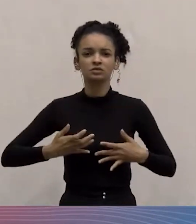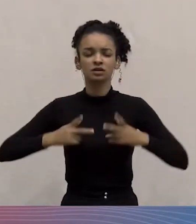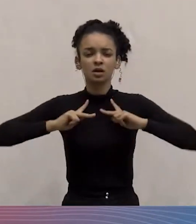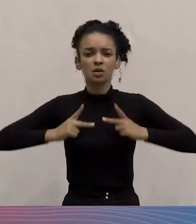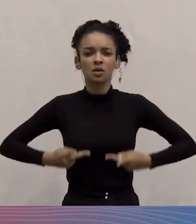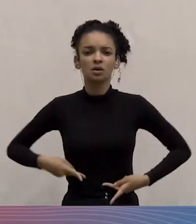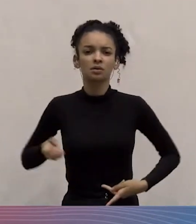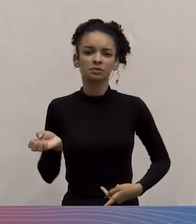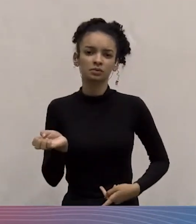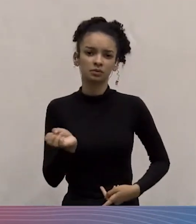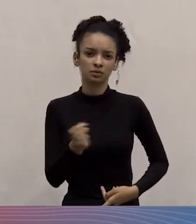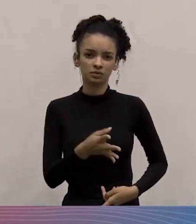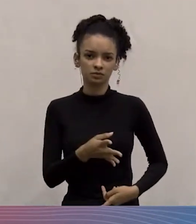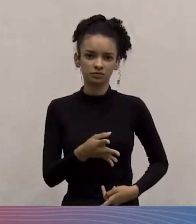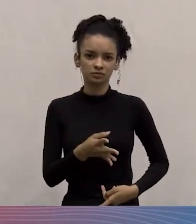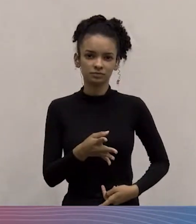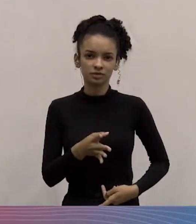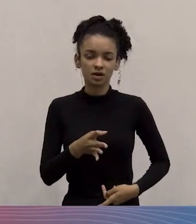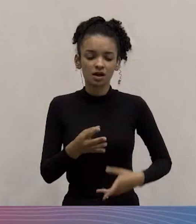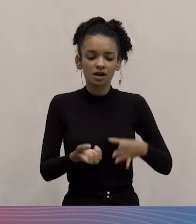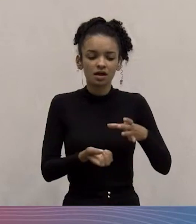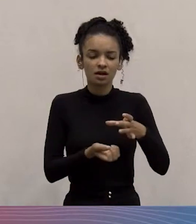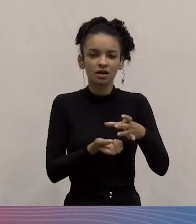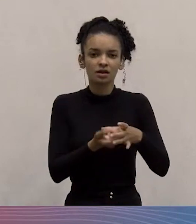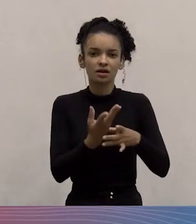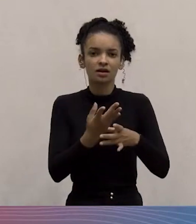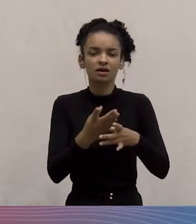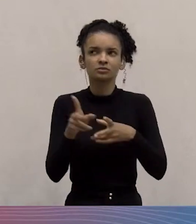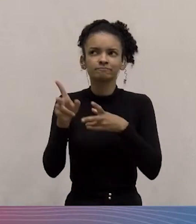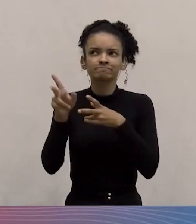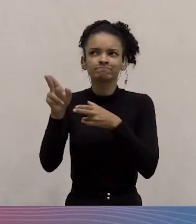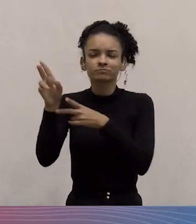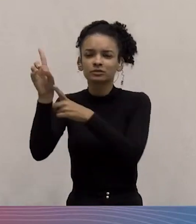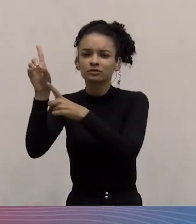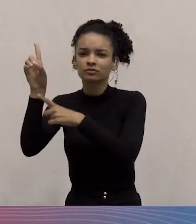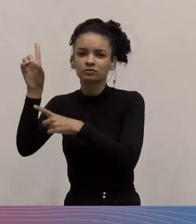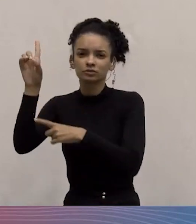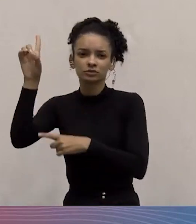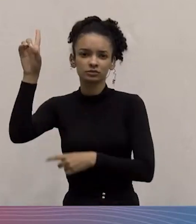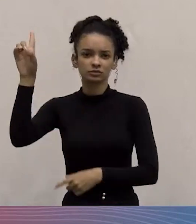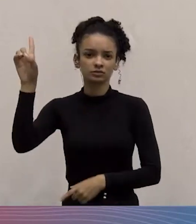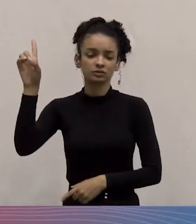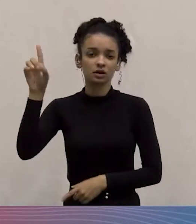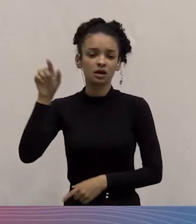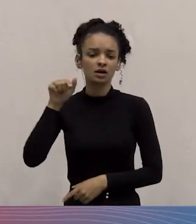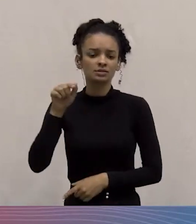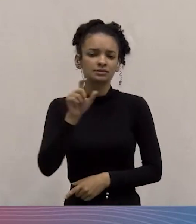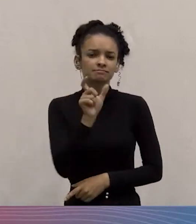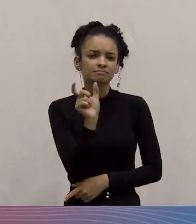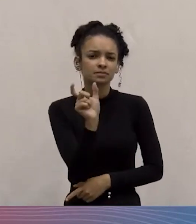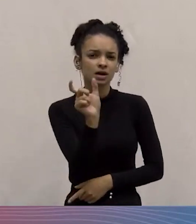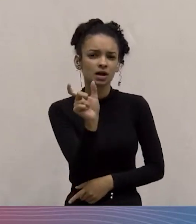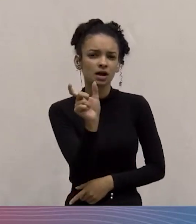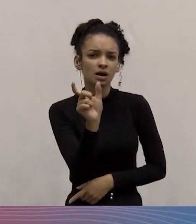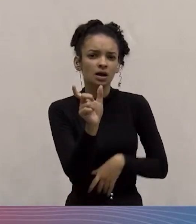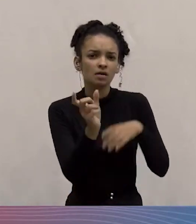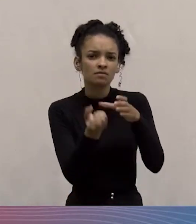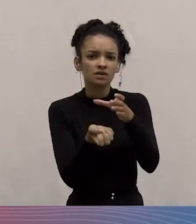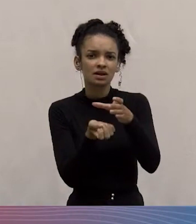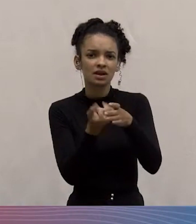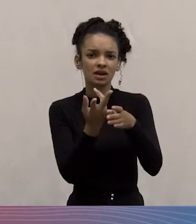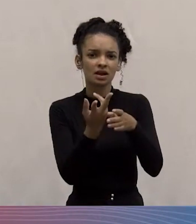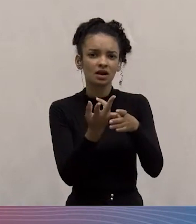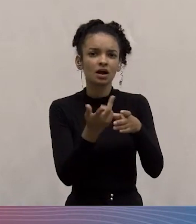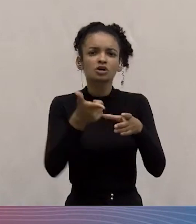criado segundo Deus. Essa palavra criado é de novo aquele verbo criado.